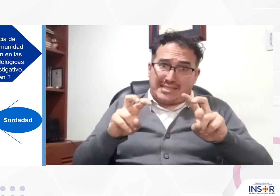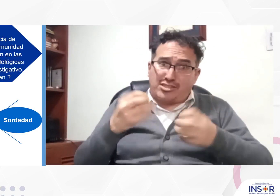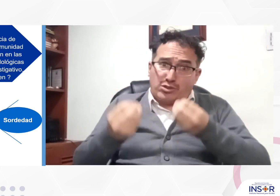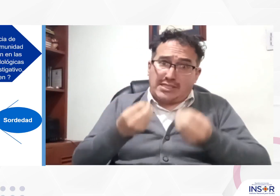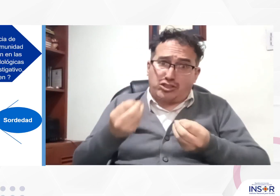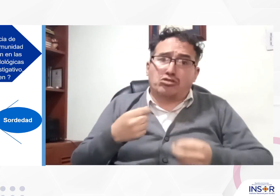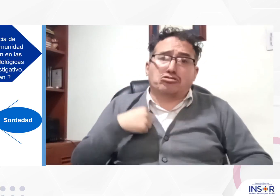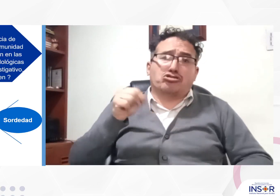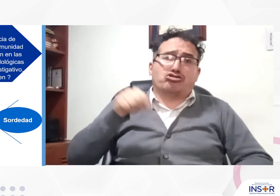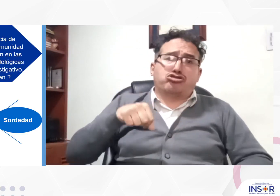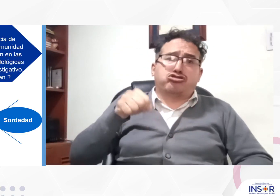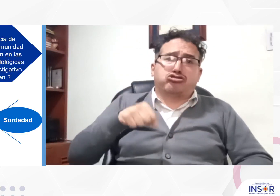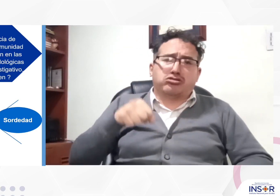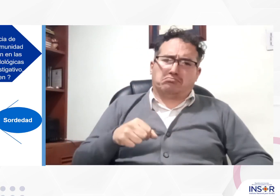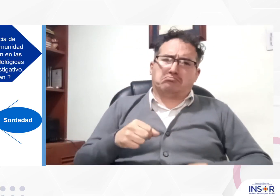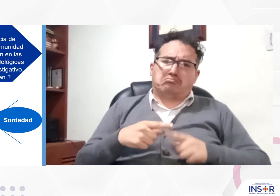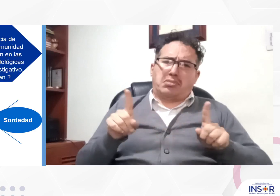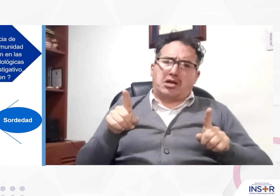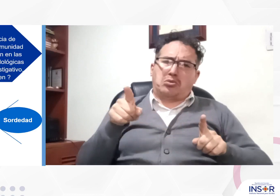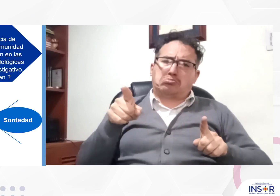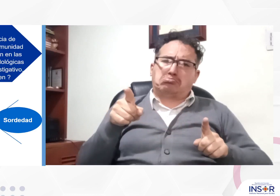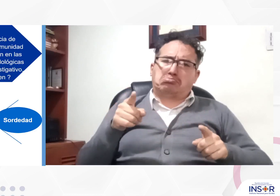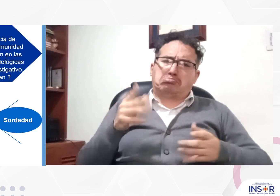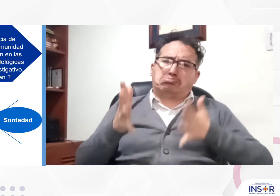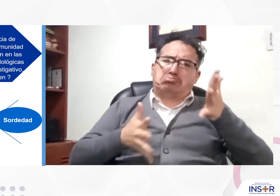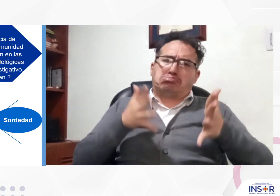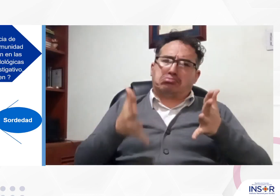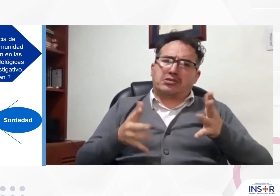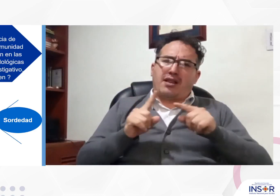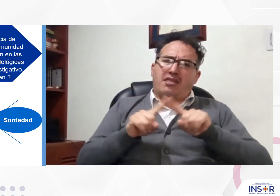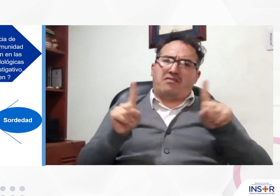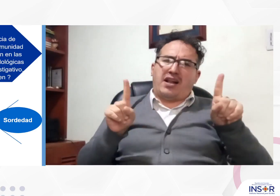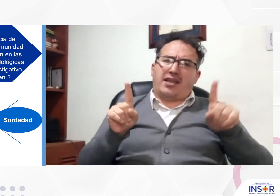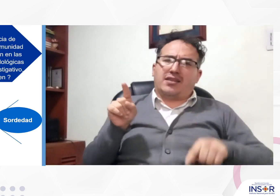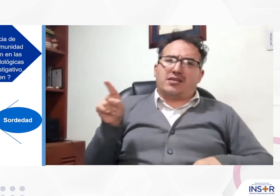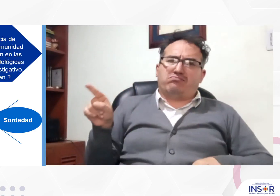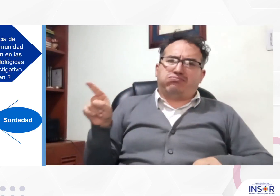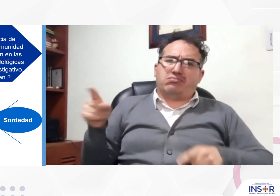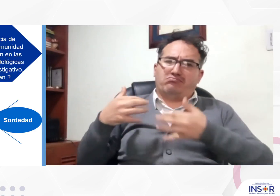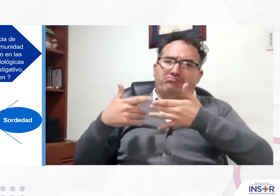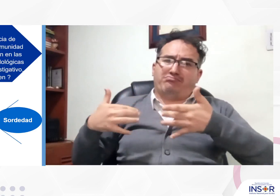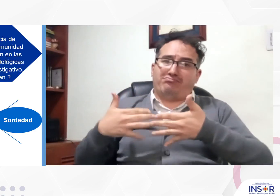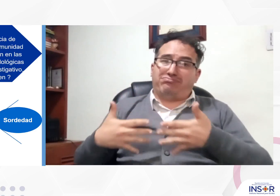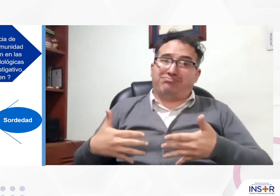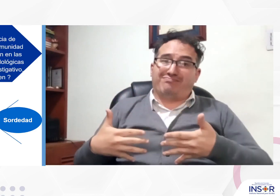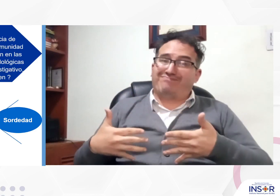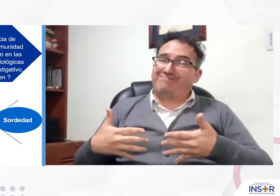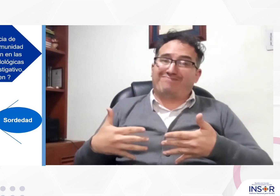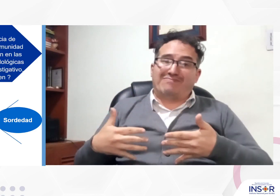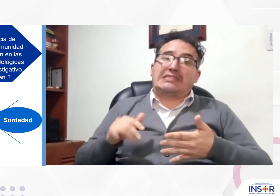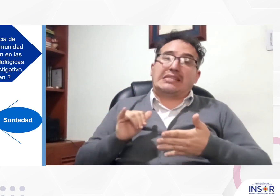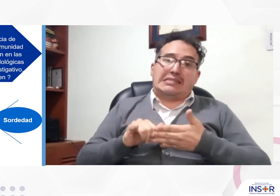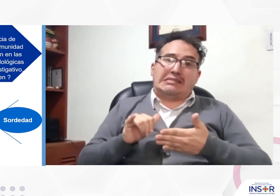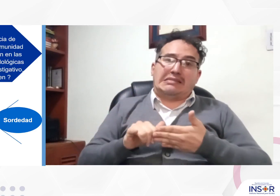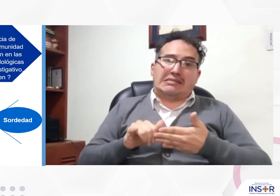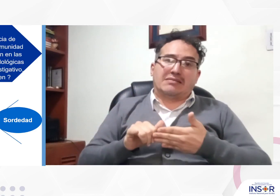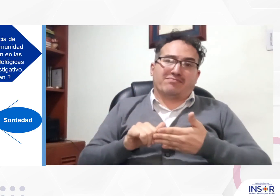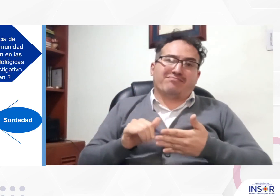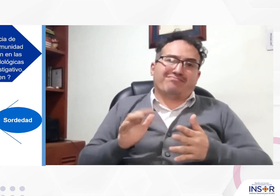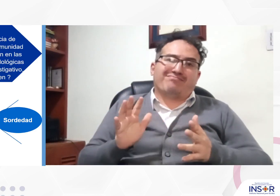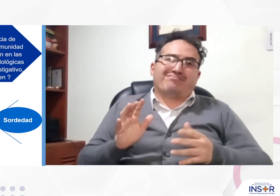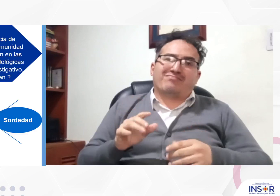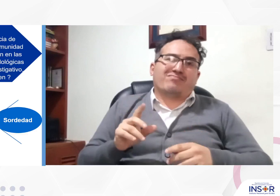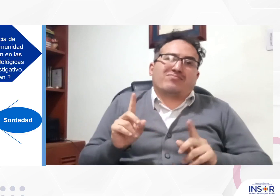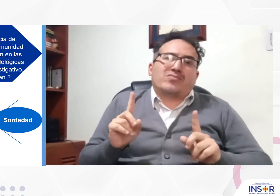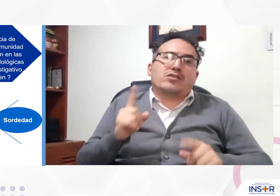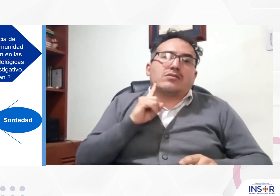un conocimiento completo. Entonces les preguntan, ¿ustedes si hicieron la investigación? Y ellos responden sí, pero cuando les piden argumentar en lengua de